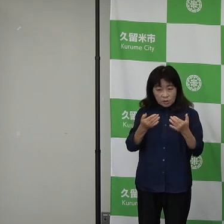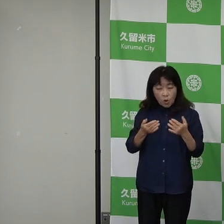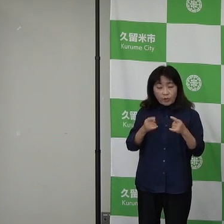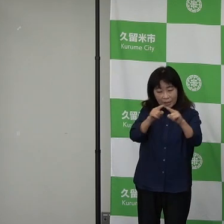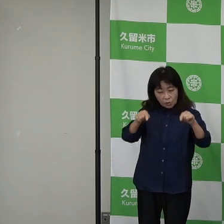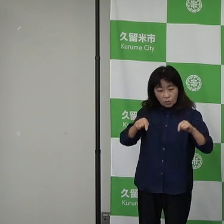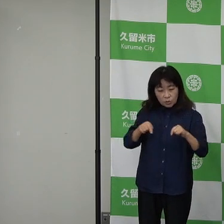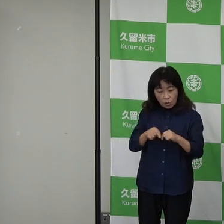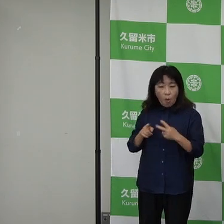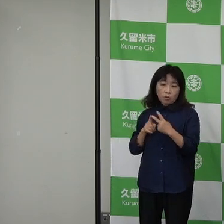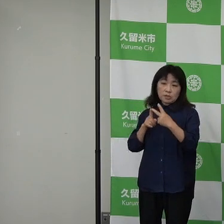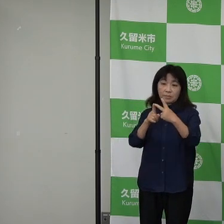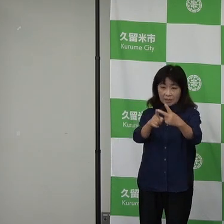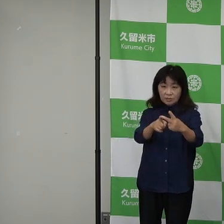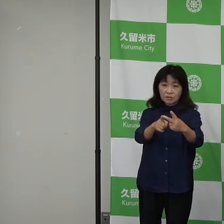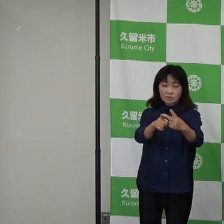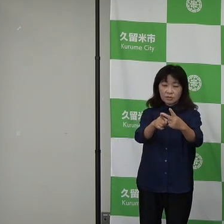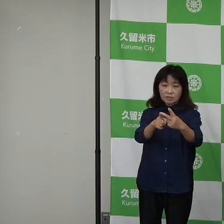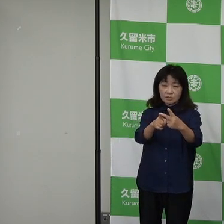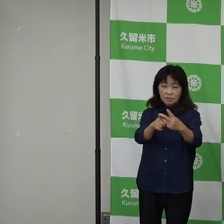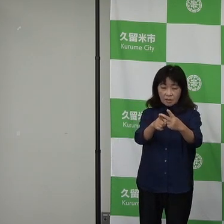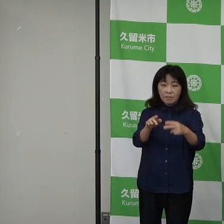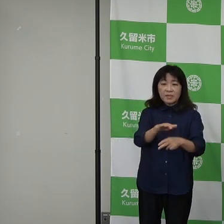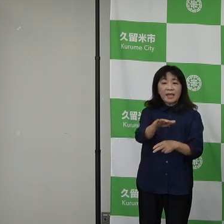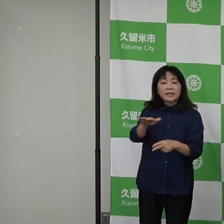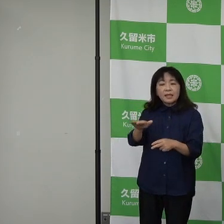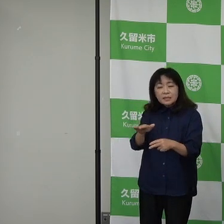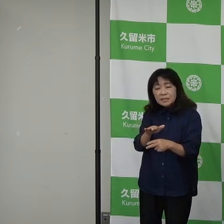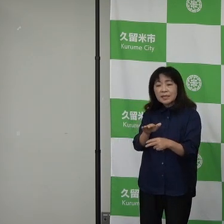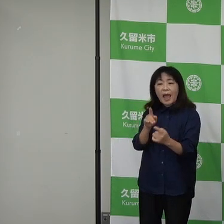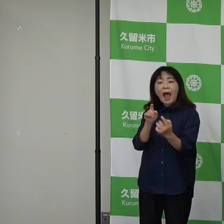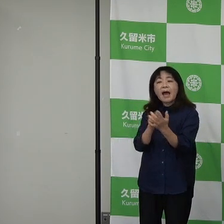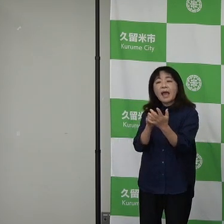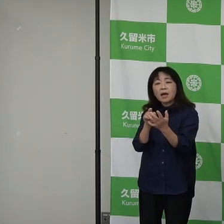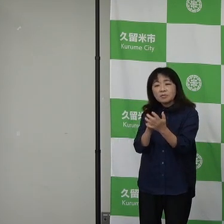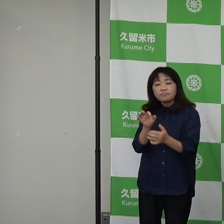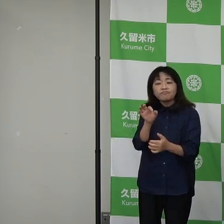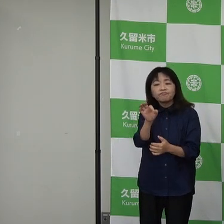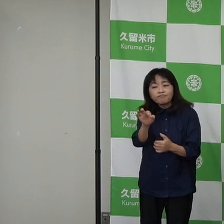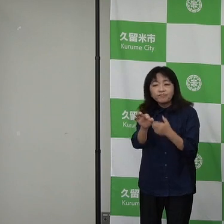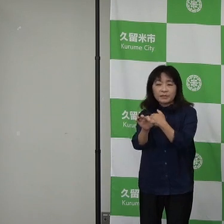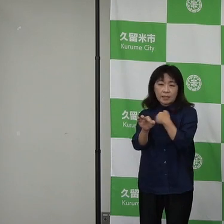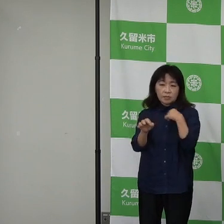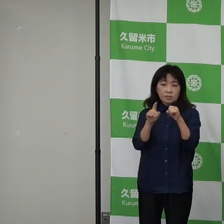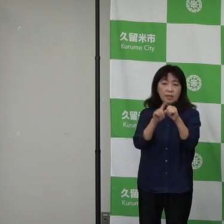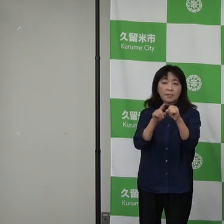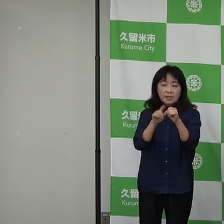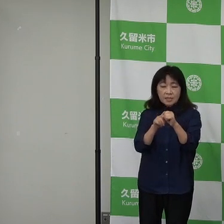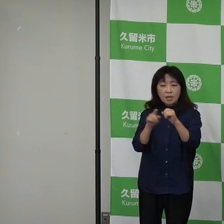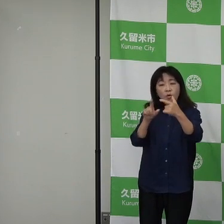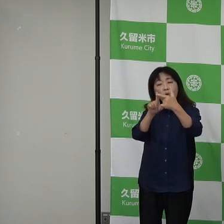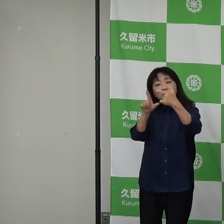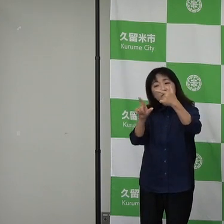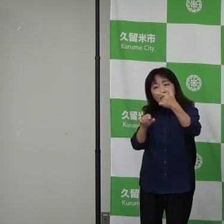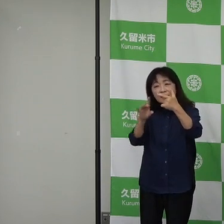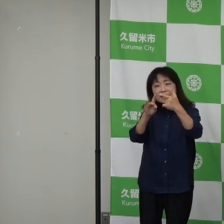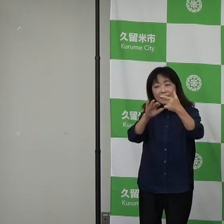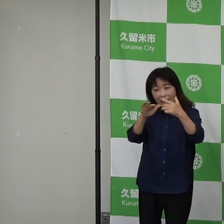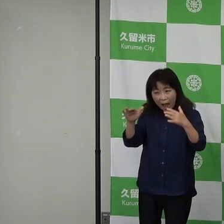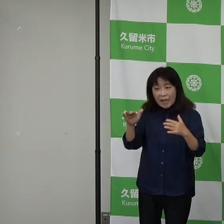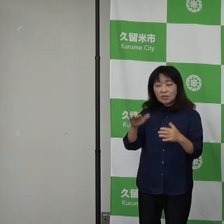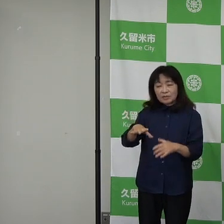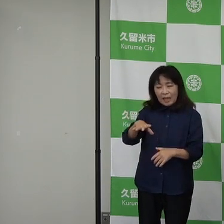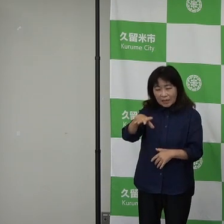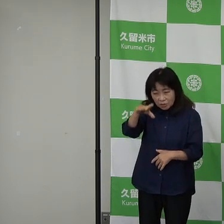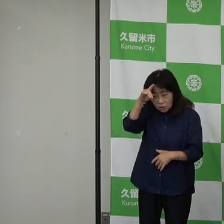送りをいたします。対象になる方にはなるべく早く届け出るよう、これは6月議会の冒頭に